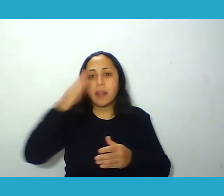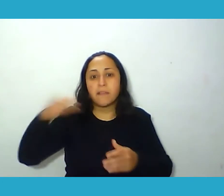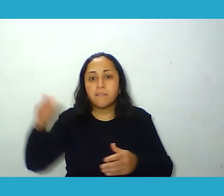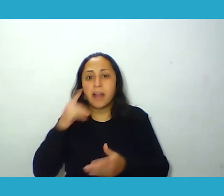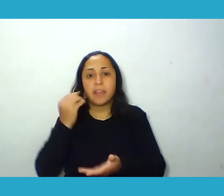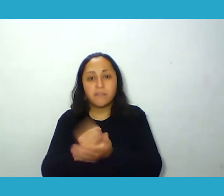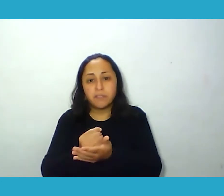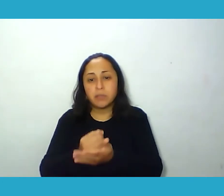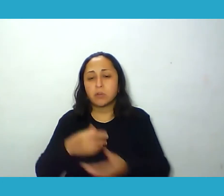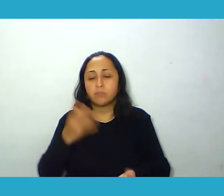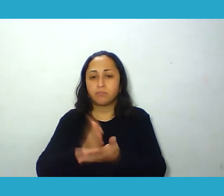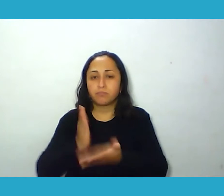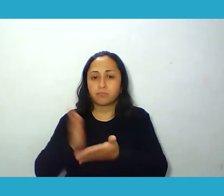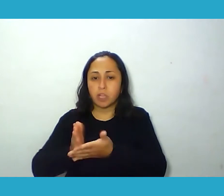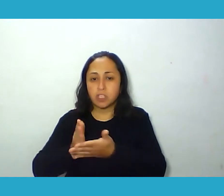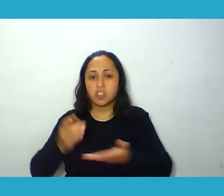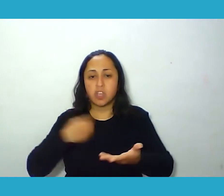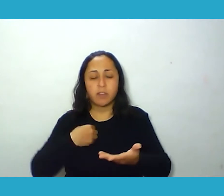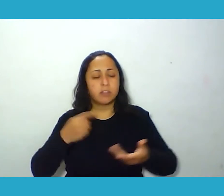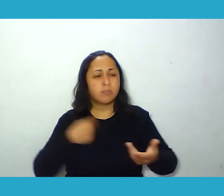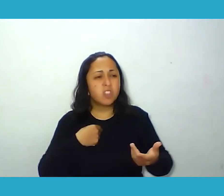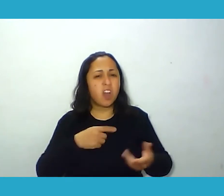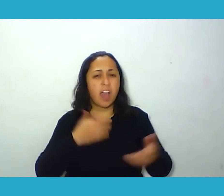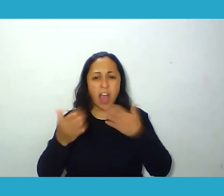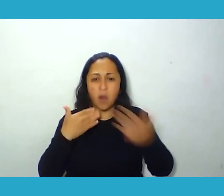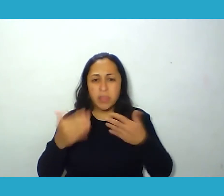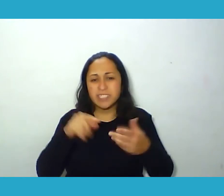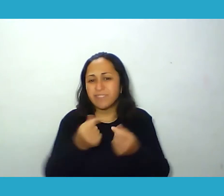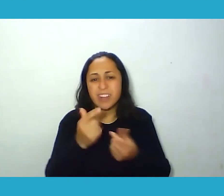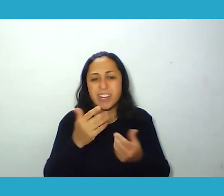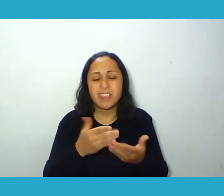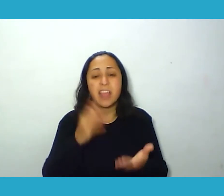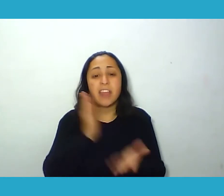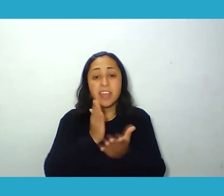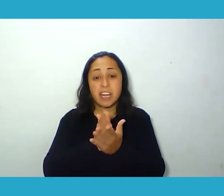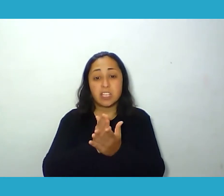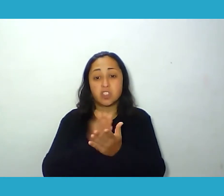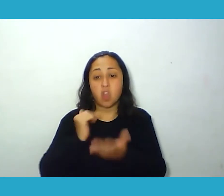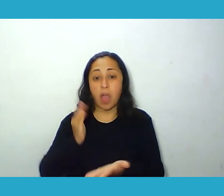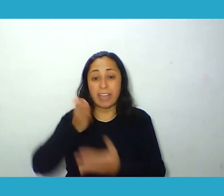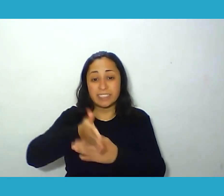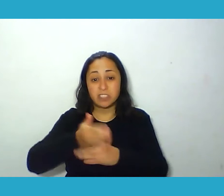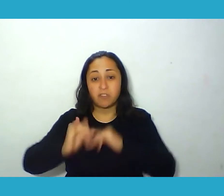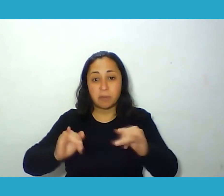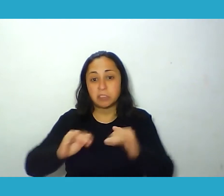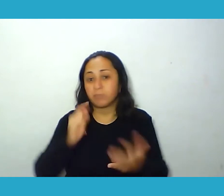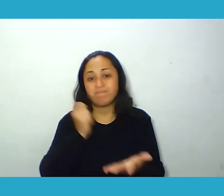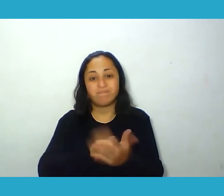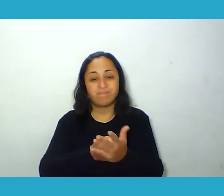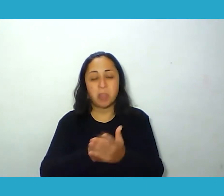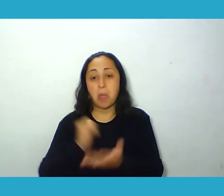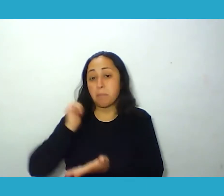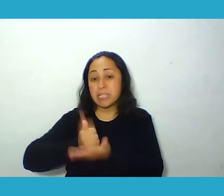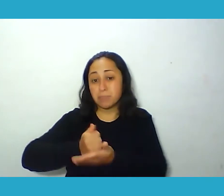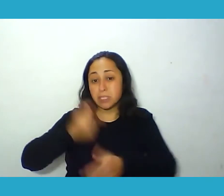cocinero. Solicita se declare la invalidez de la presente audiencia, ya que considera que se ha vulnerado el derecho humano del acceso a la información y a la